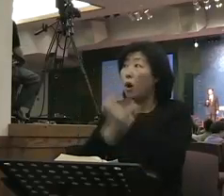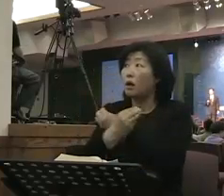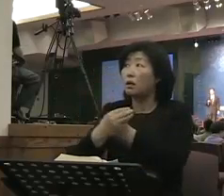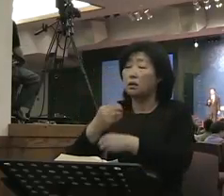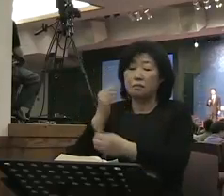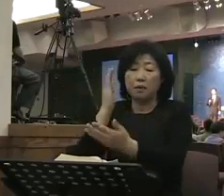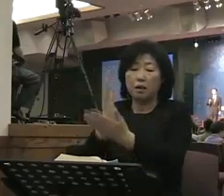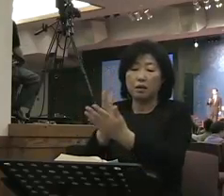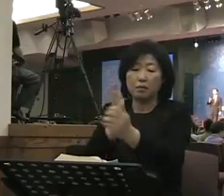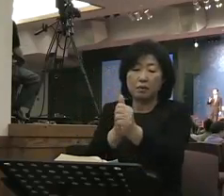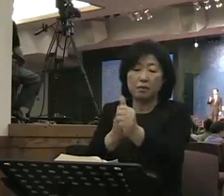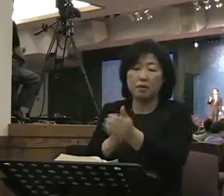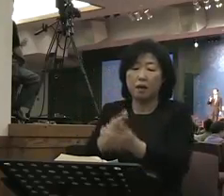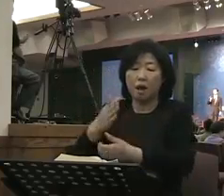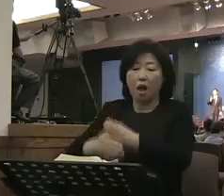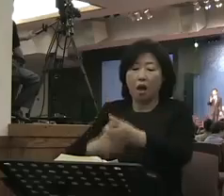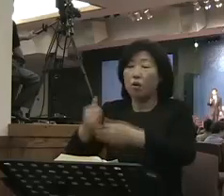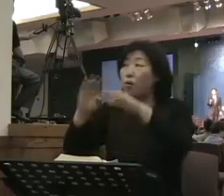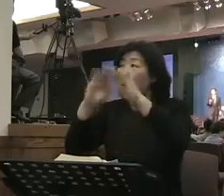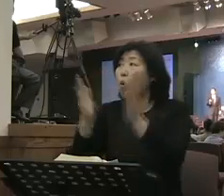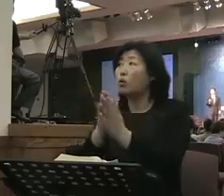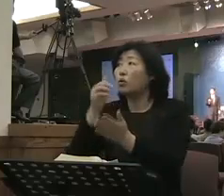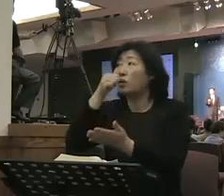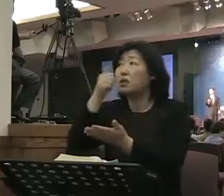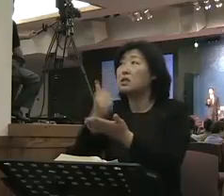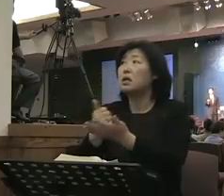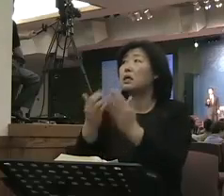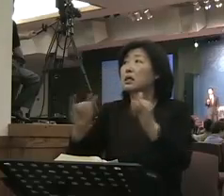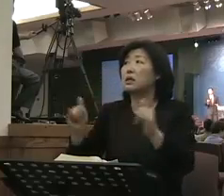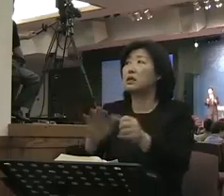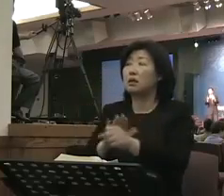바랍니다. 하나님은 모든 죄인들을 사랑하십니다.